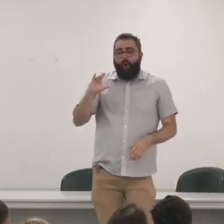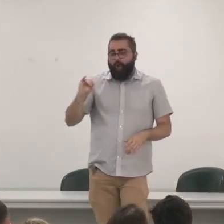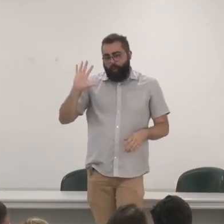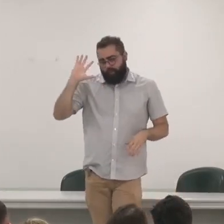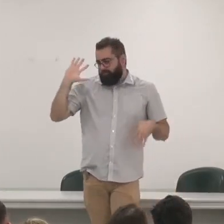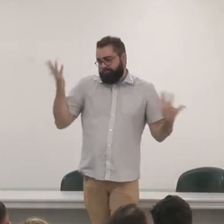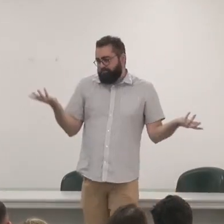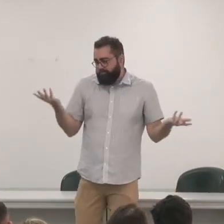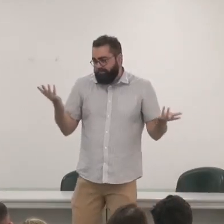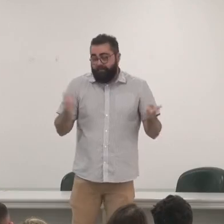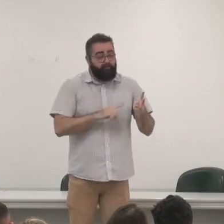acontece aleatoriamente?